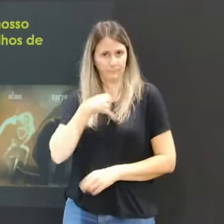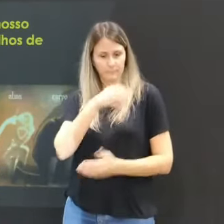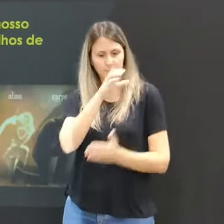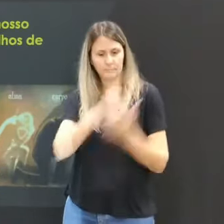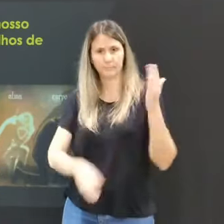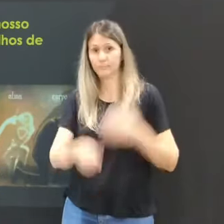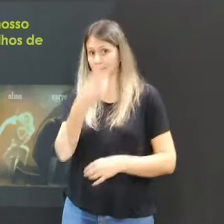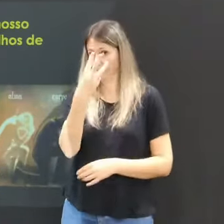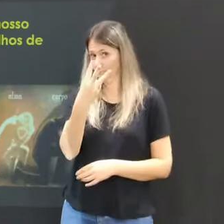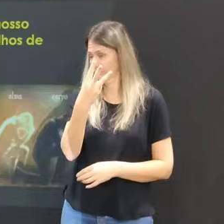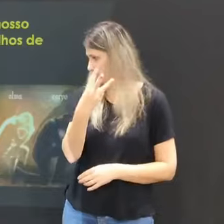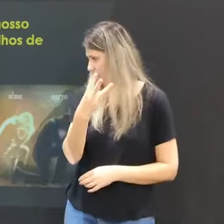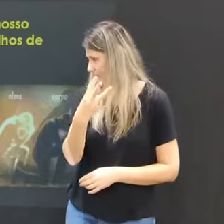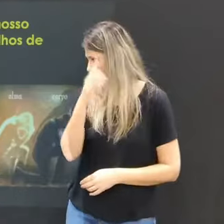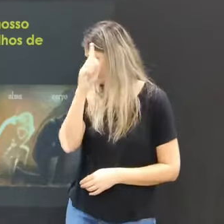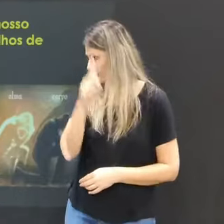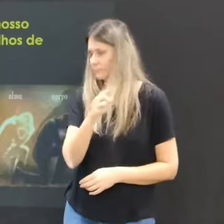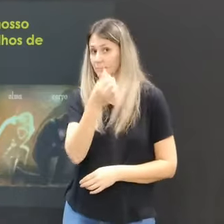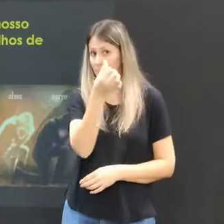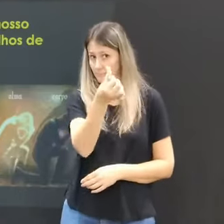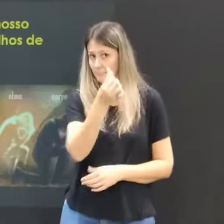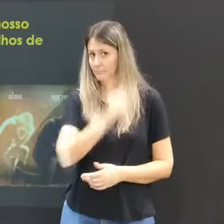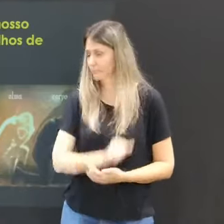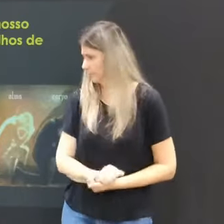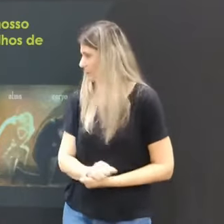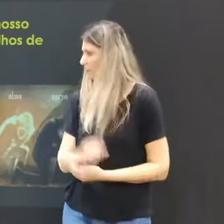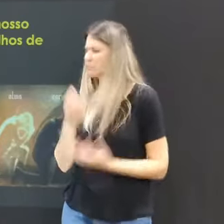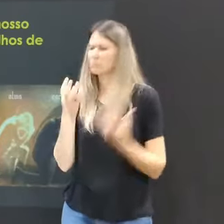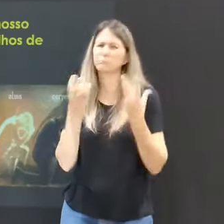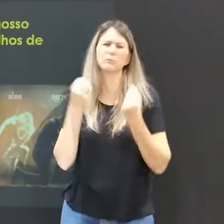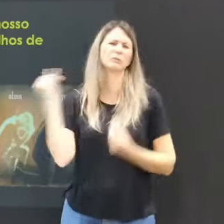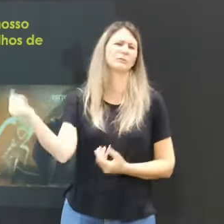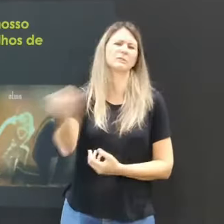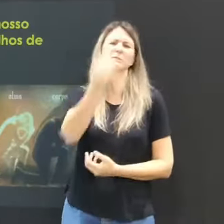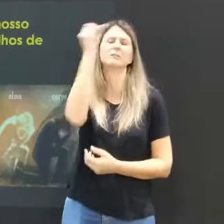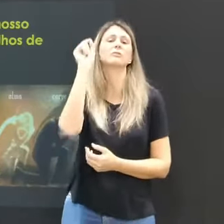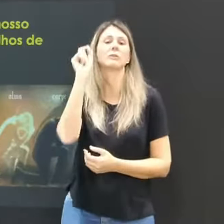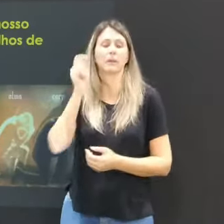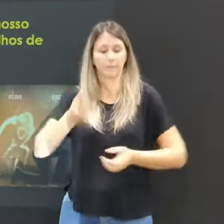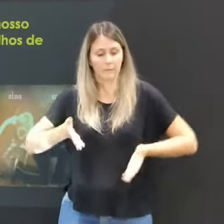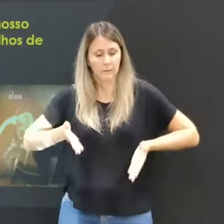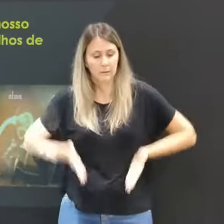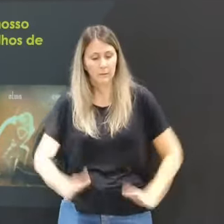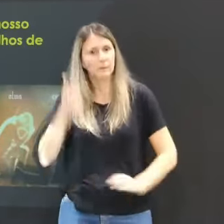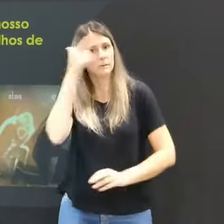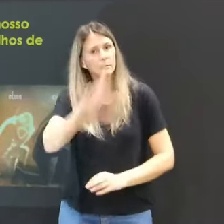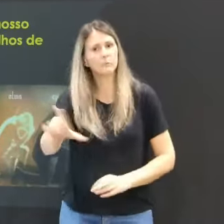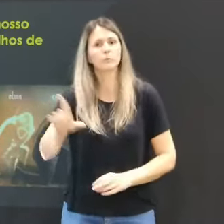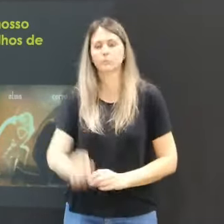capítulo 3, versículo 6. Fala sobre nascer de novo. Isso é muito importante. Nascer de